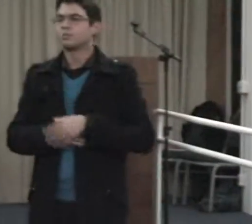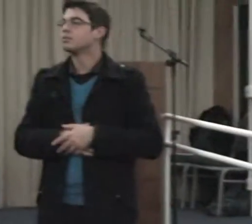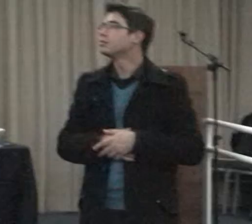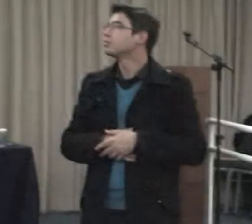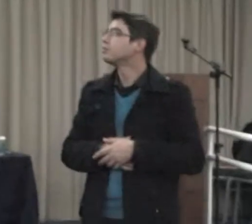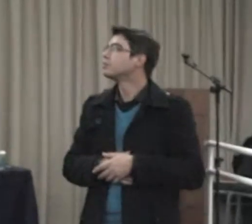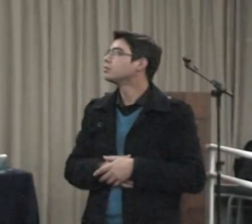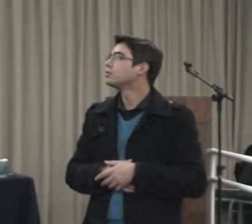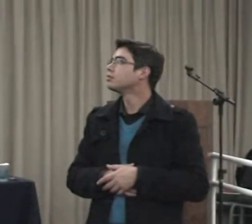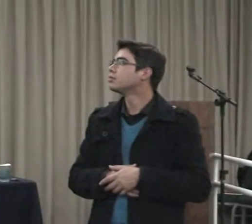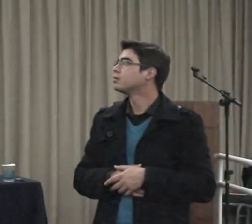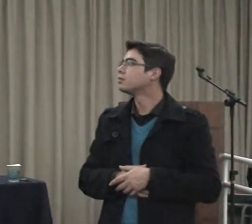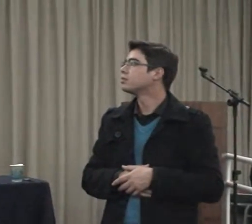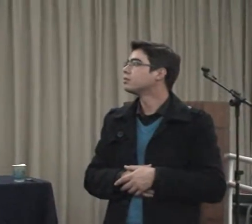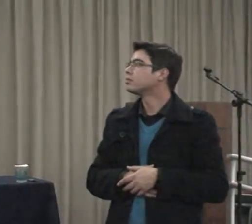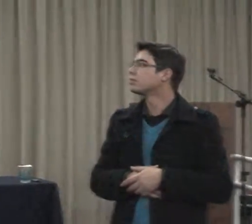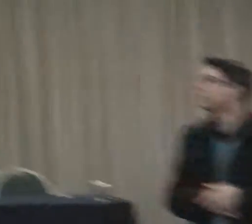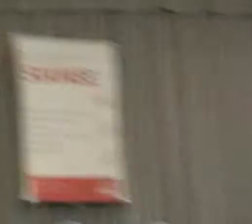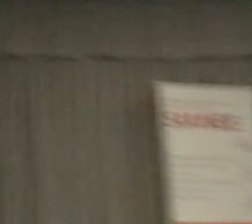É um filme